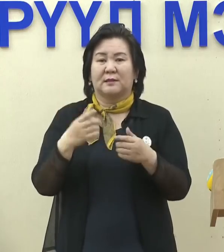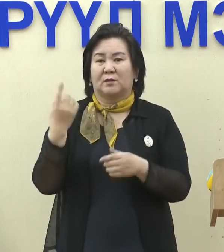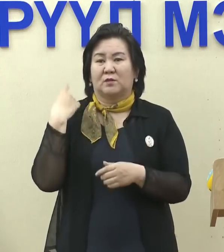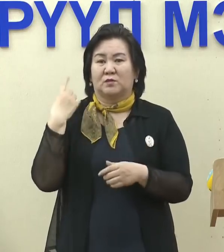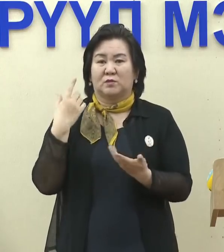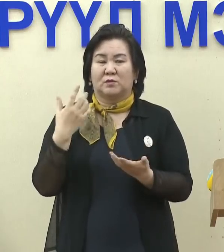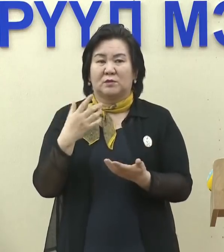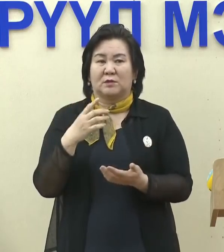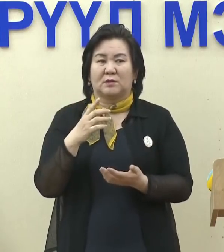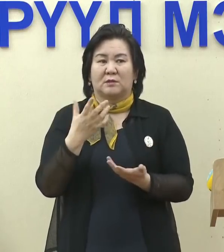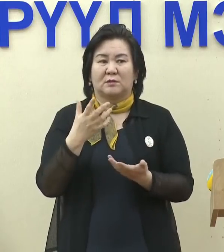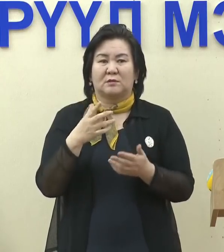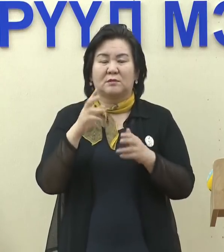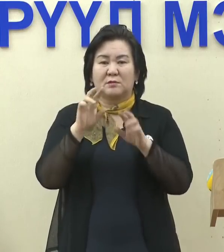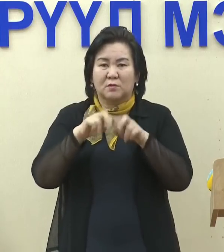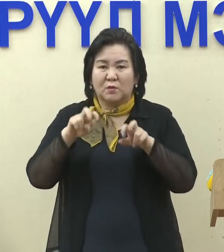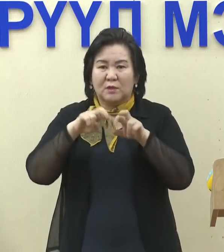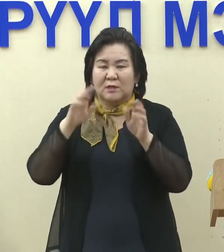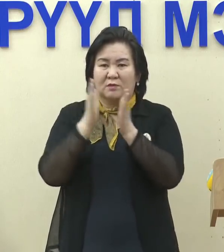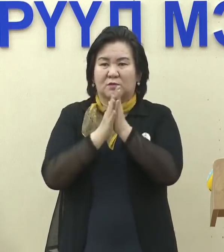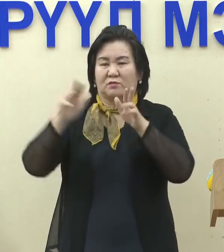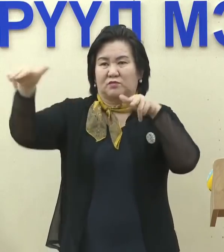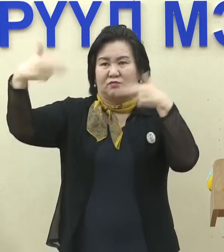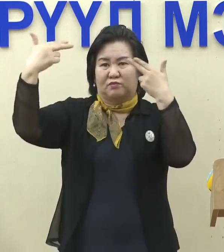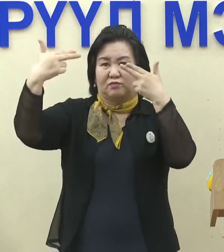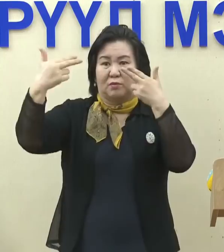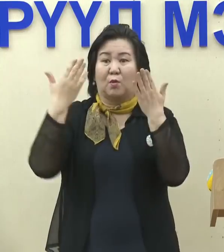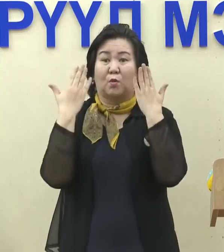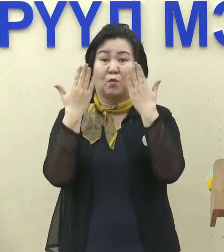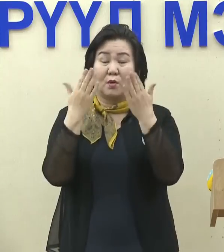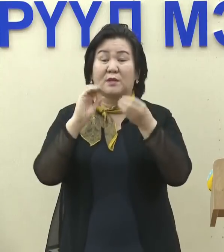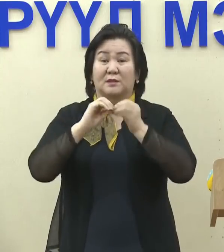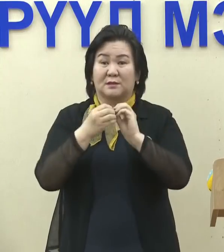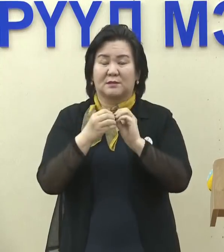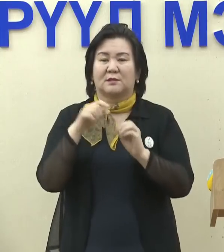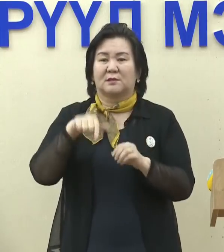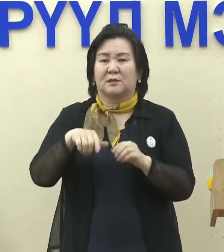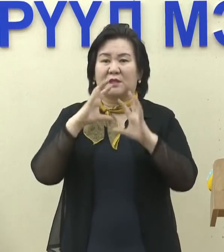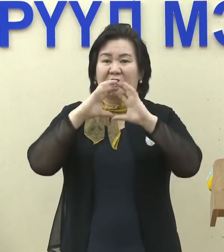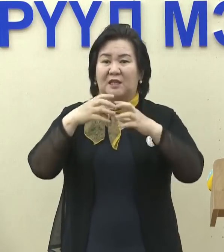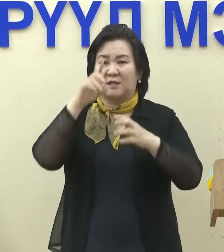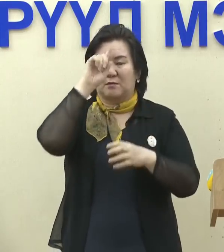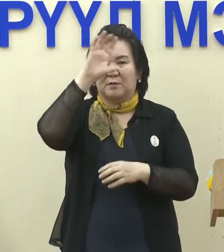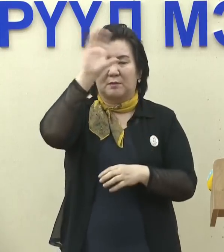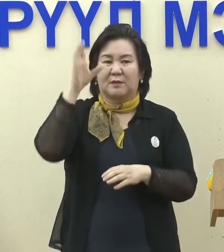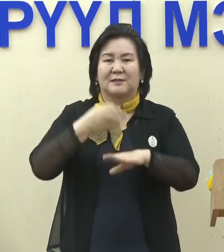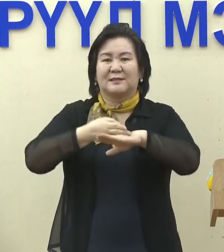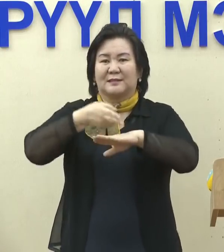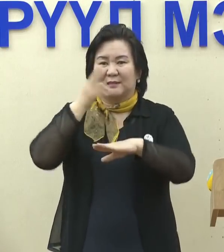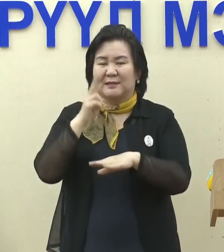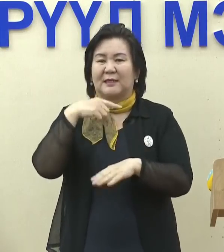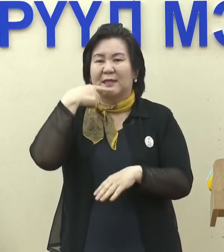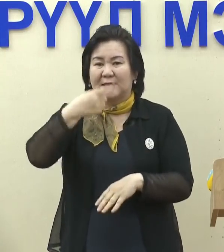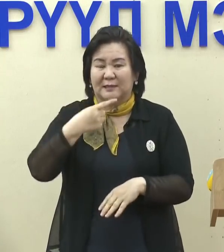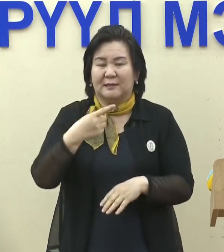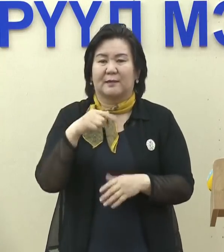шөнөөл ээлжилт хурлаа хийсэн. За энэ хурлаа бол дэлхийн эрүүл мэндийн байгууллагын ерөнхий захирал Тедрос